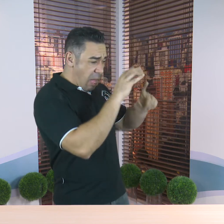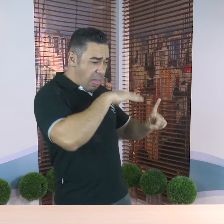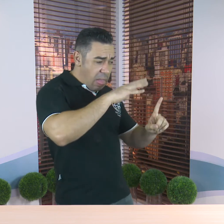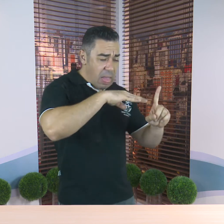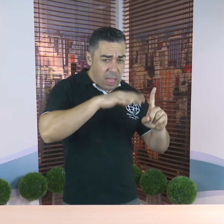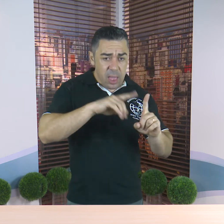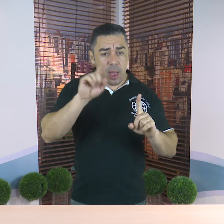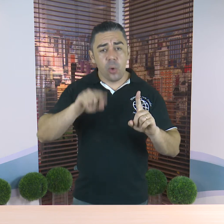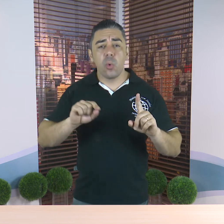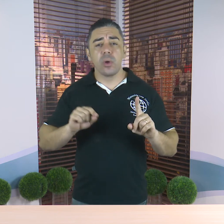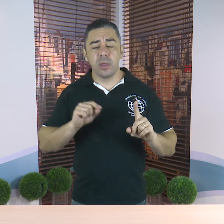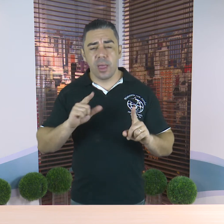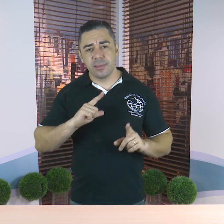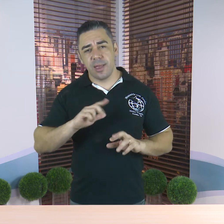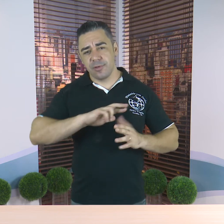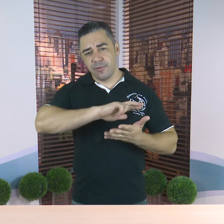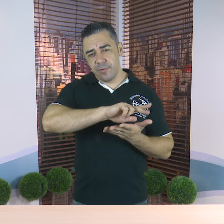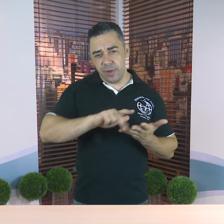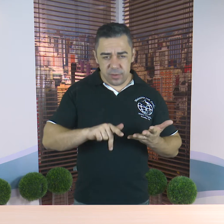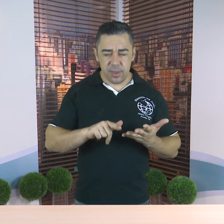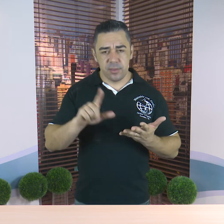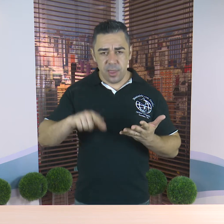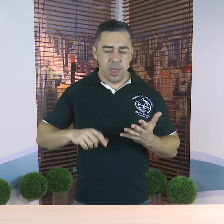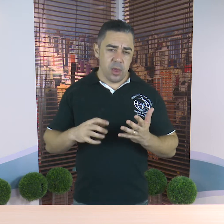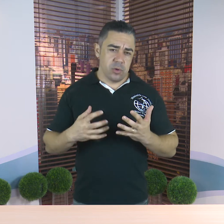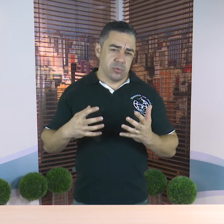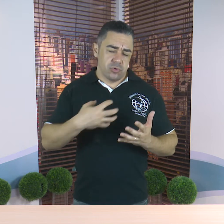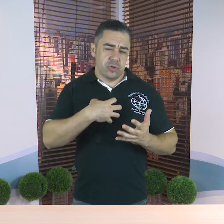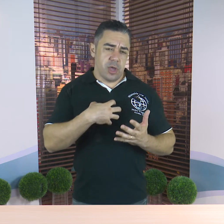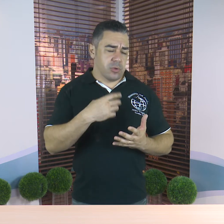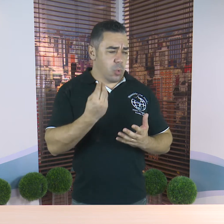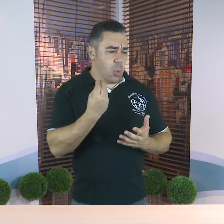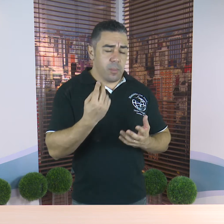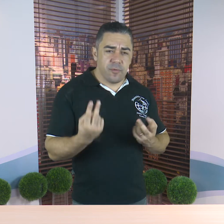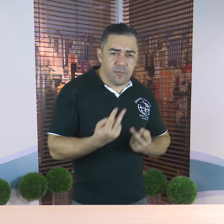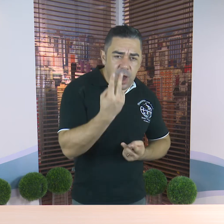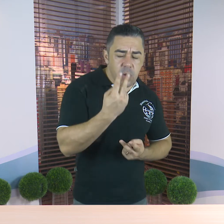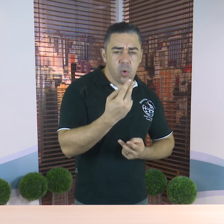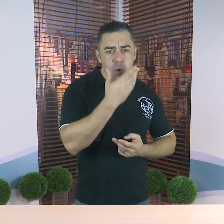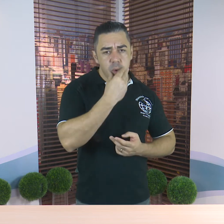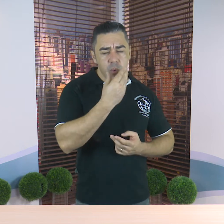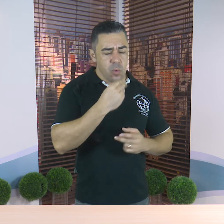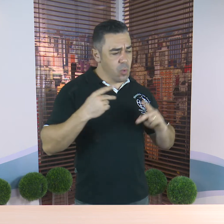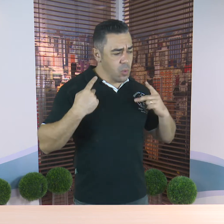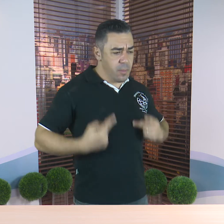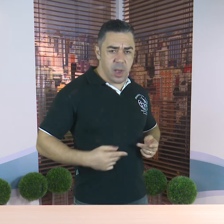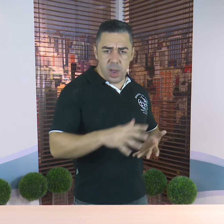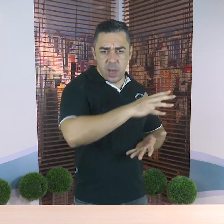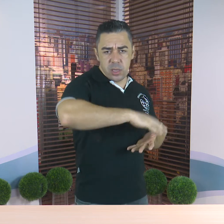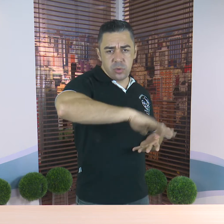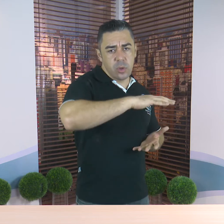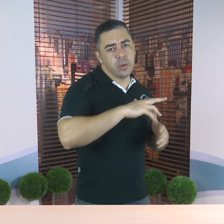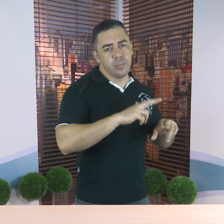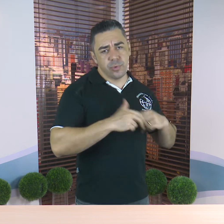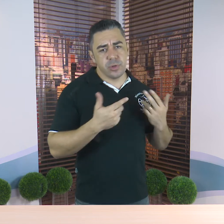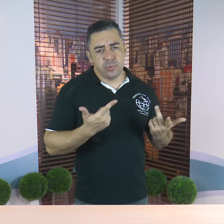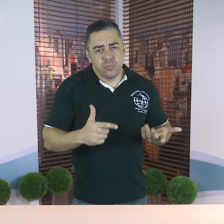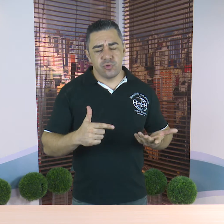base múltipla e variada para o sistema de valores dos homens, o que impedia que houvesse qualquer unidade. Um